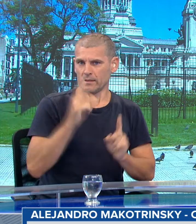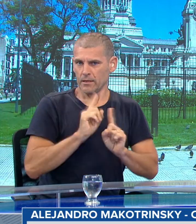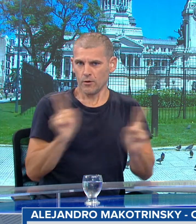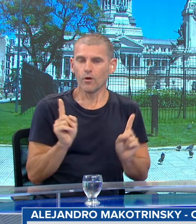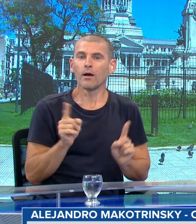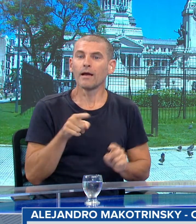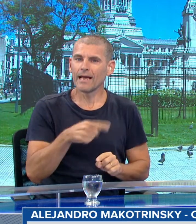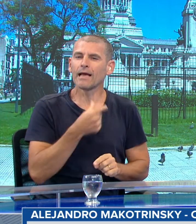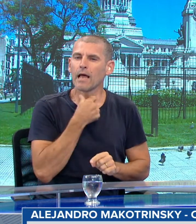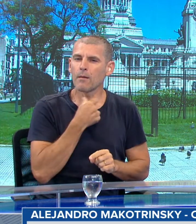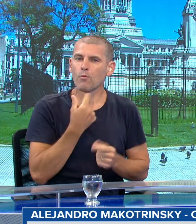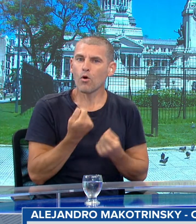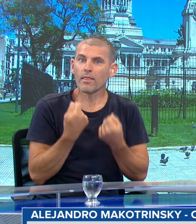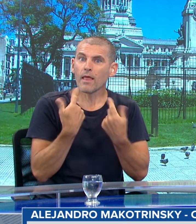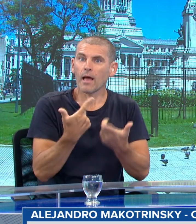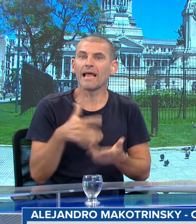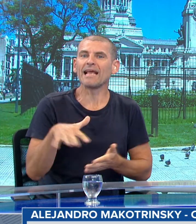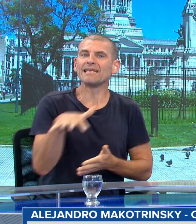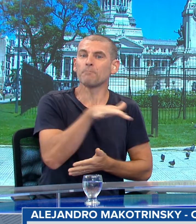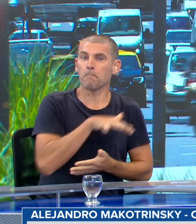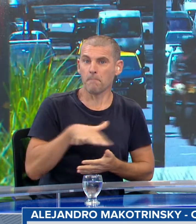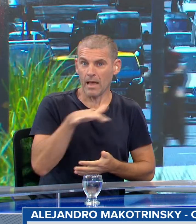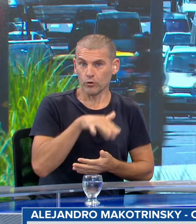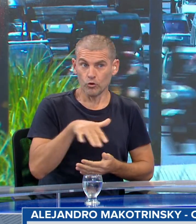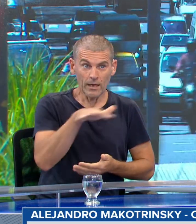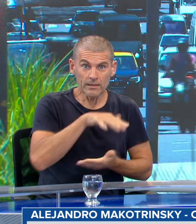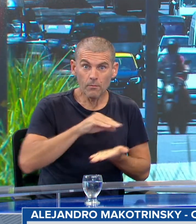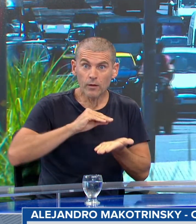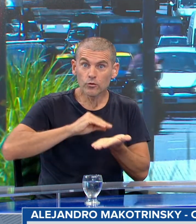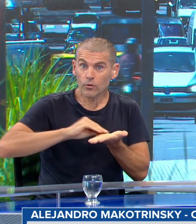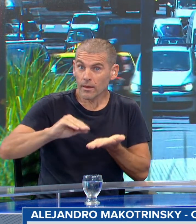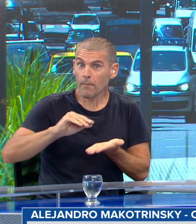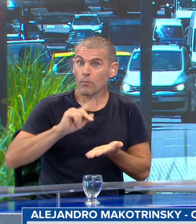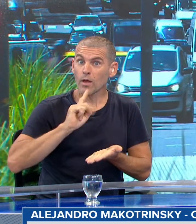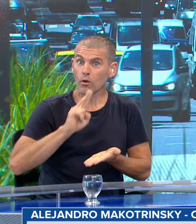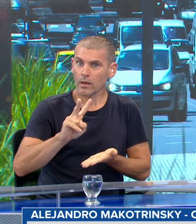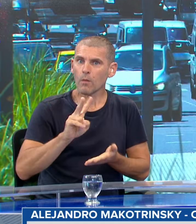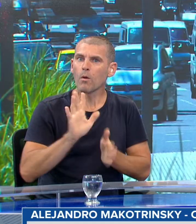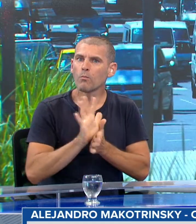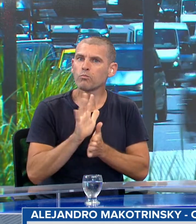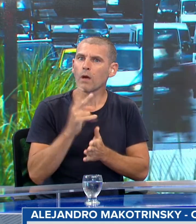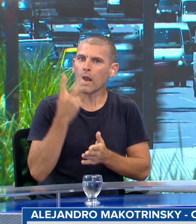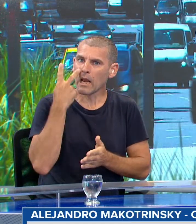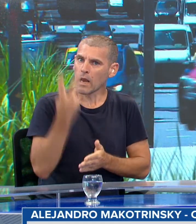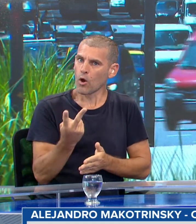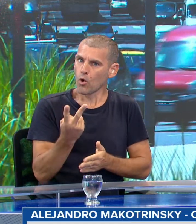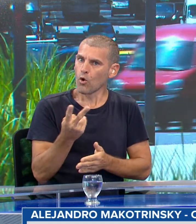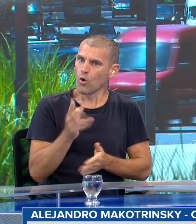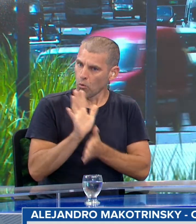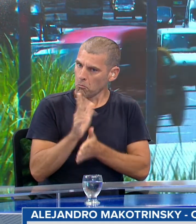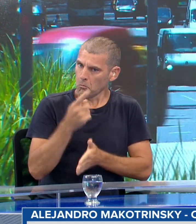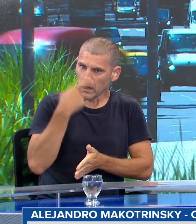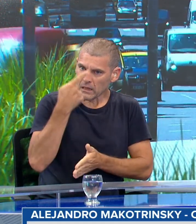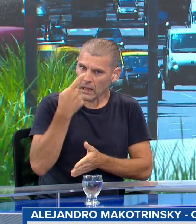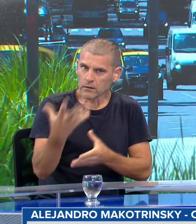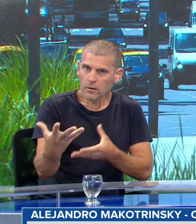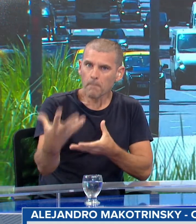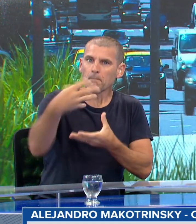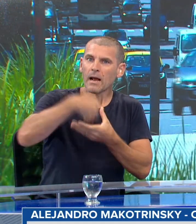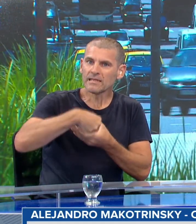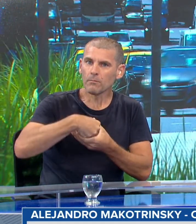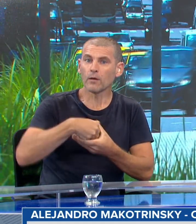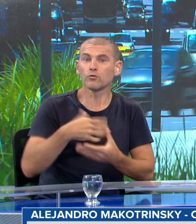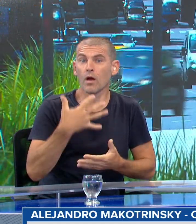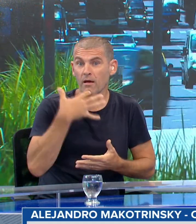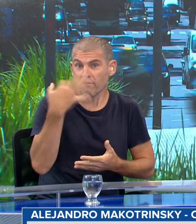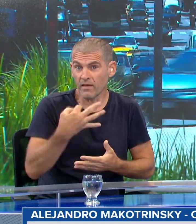de manera educativa, no están recibidos de periodista. Pero, Bueno, por suerte, hoy contamos con un espacio como el canal